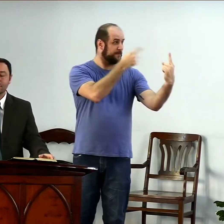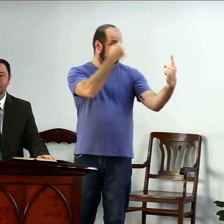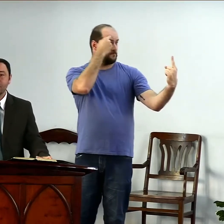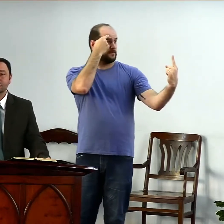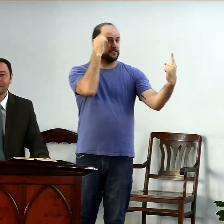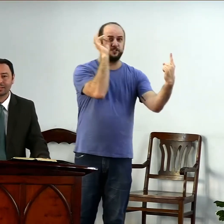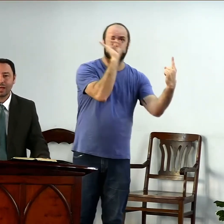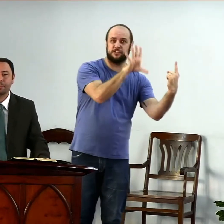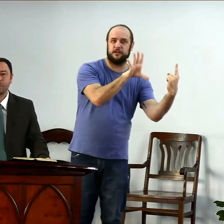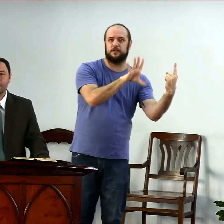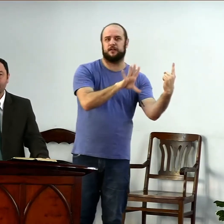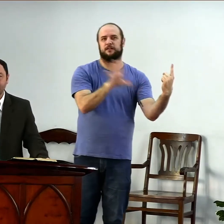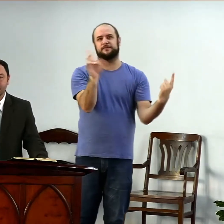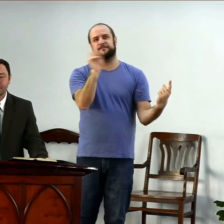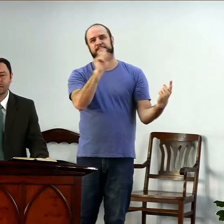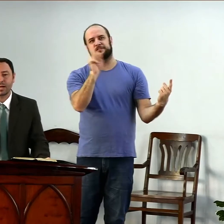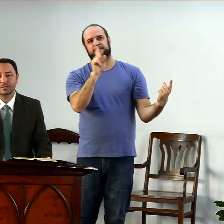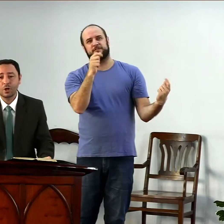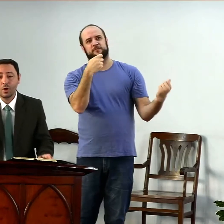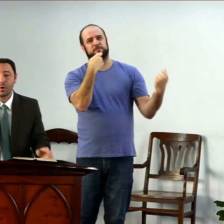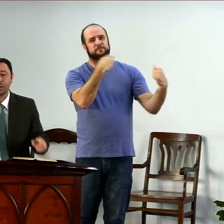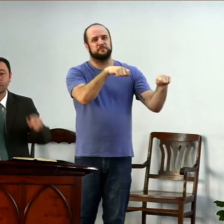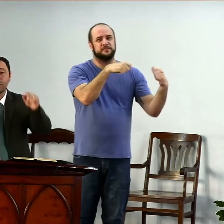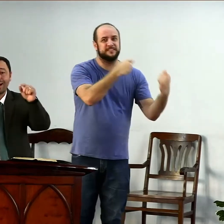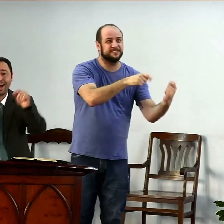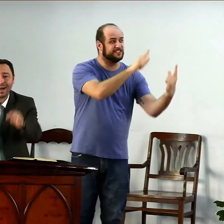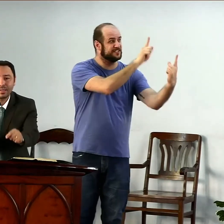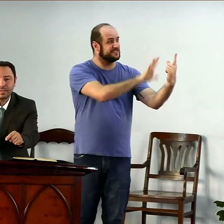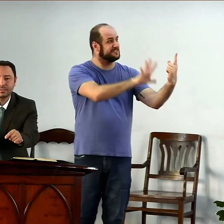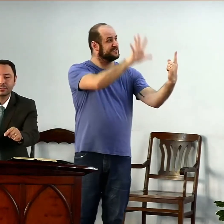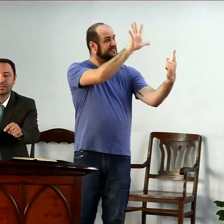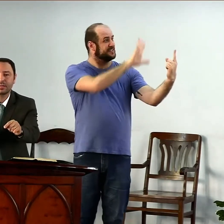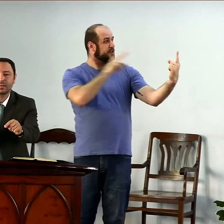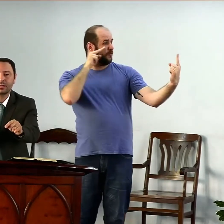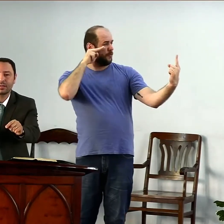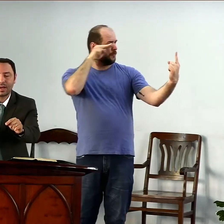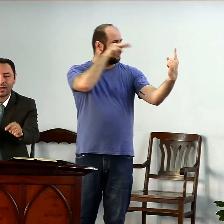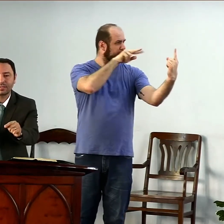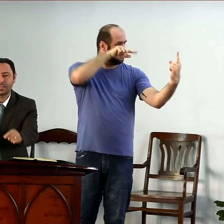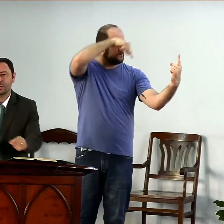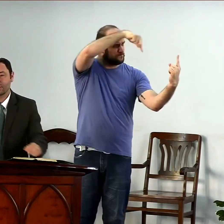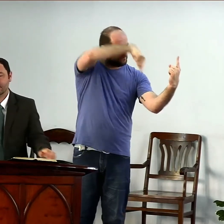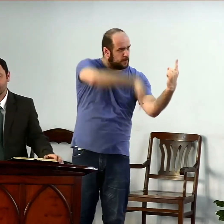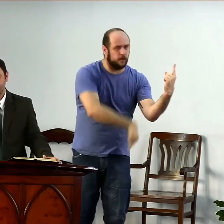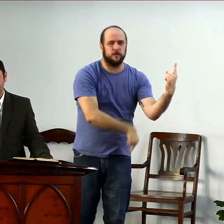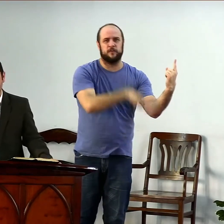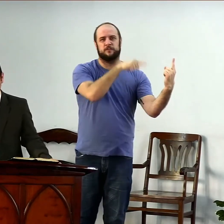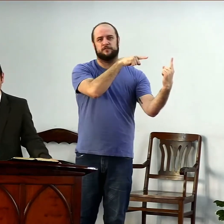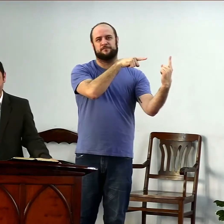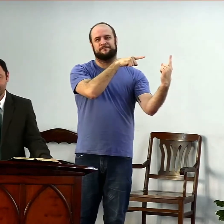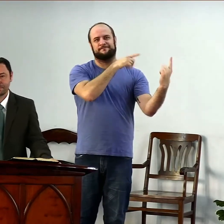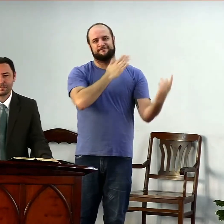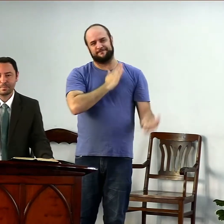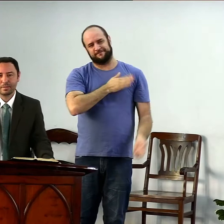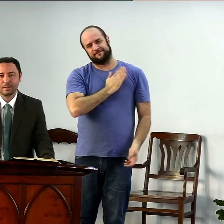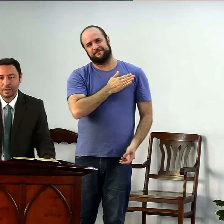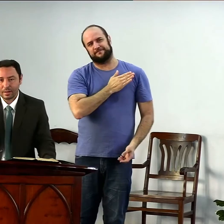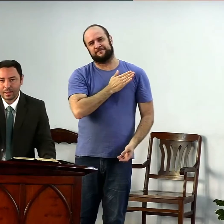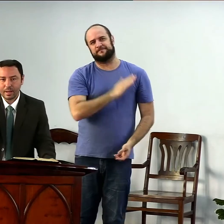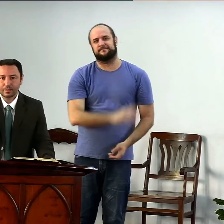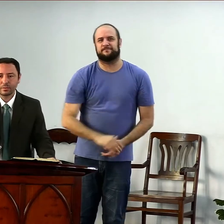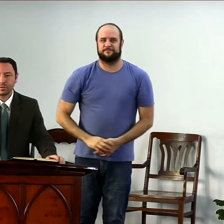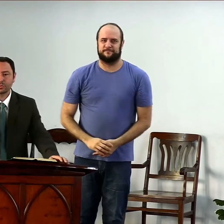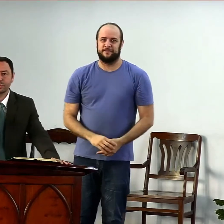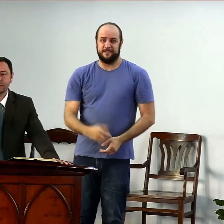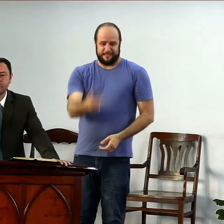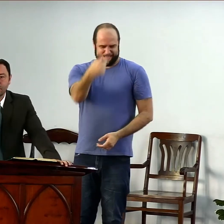Nós precisamos tratar o problema da ansiedade olhando a raiz, e a raiz é o coração. É